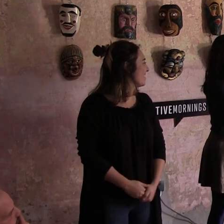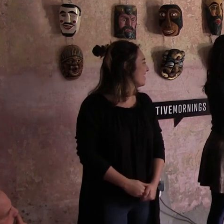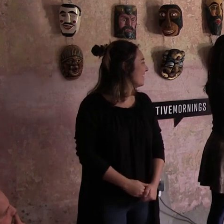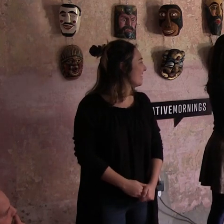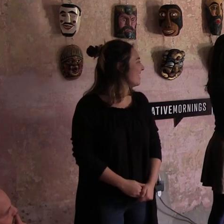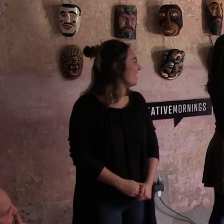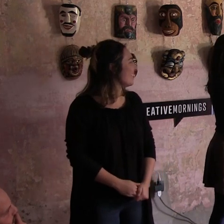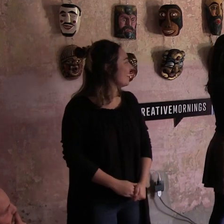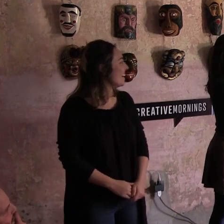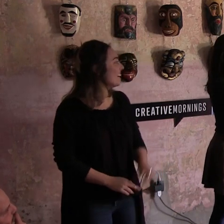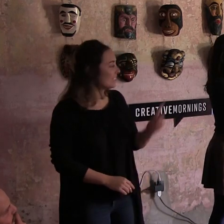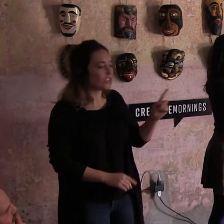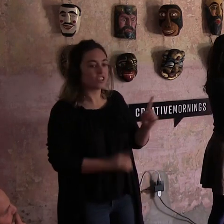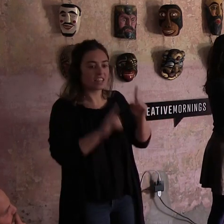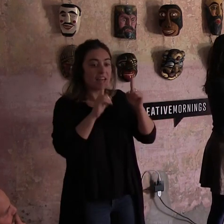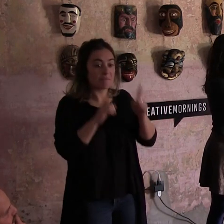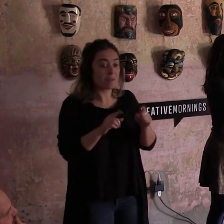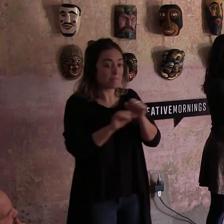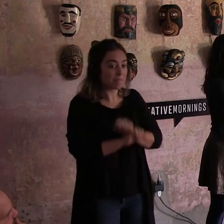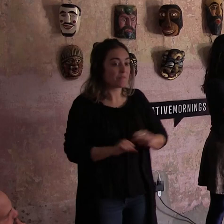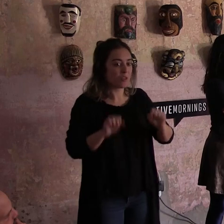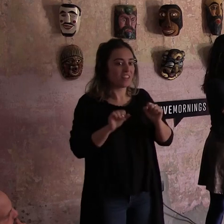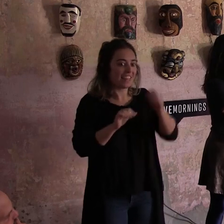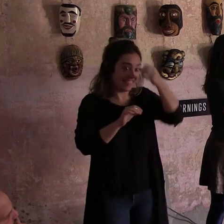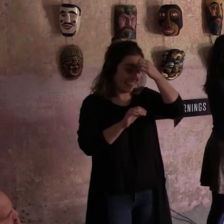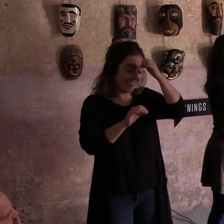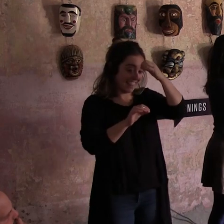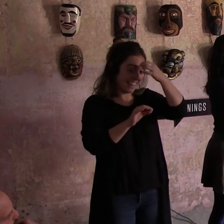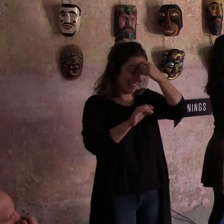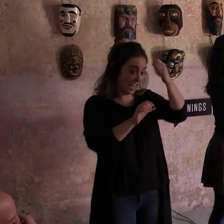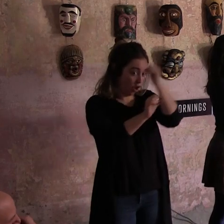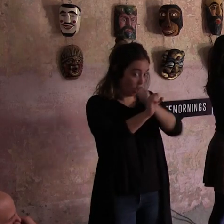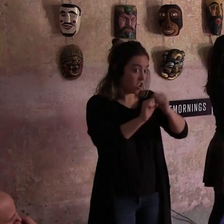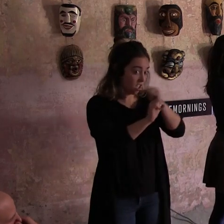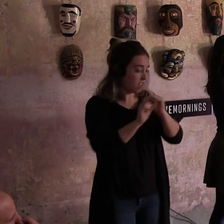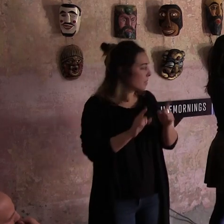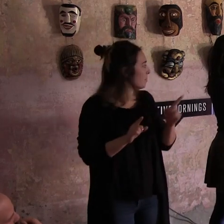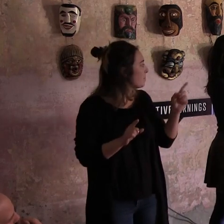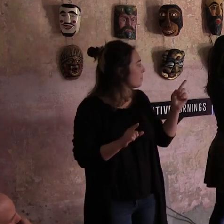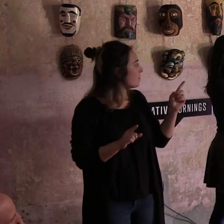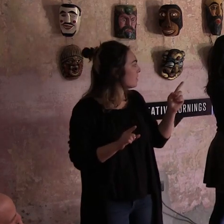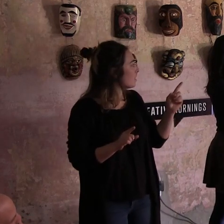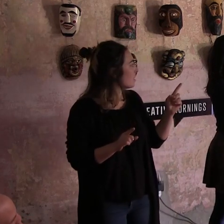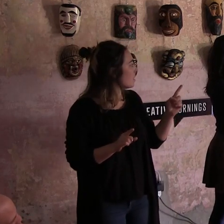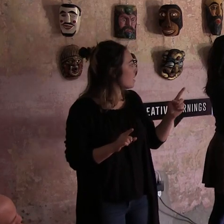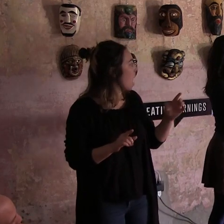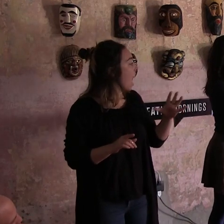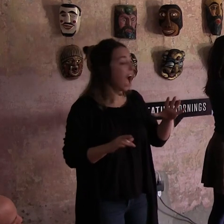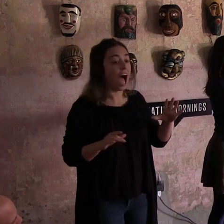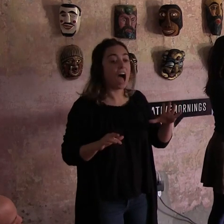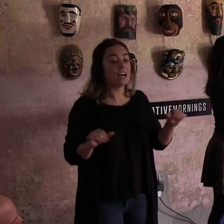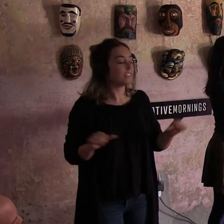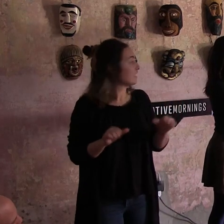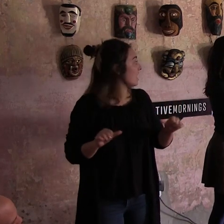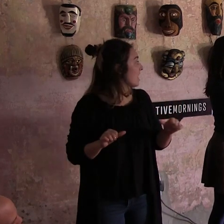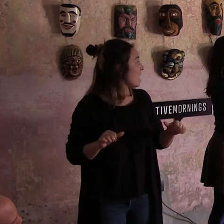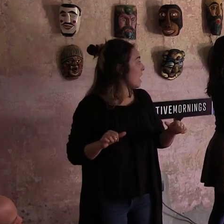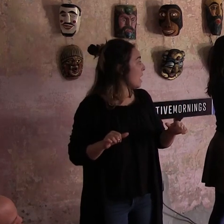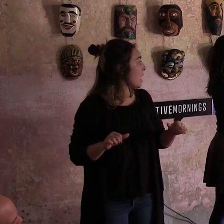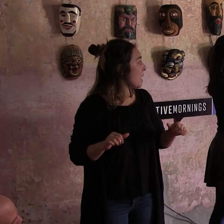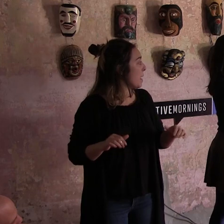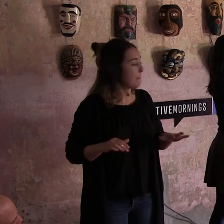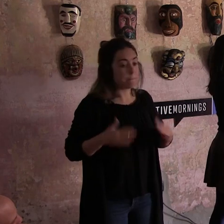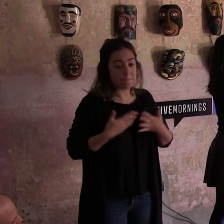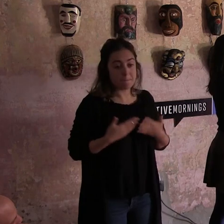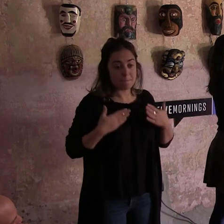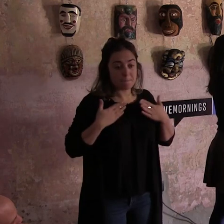Y entre los recursos tecnológicos que usamos también, ahora van a ver, usamos un vestido. Ahí. Ahora la van a